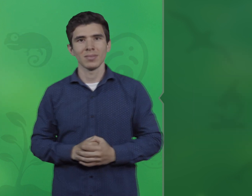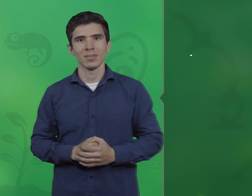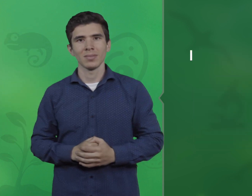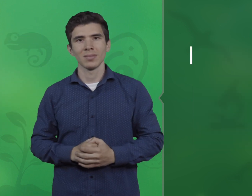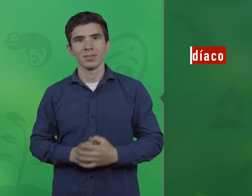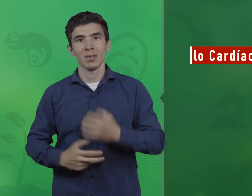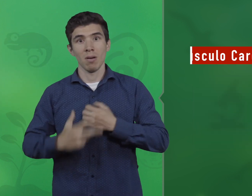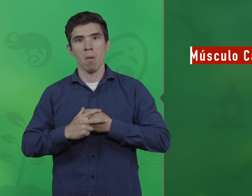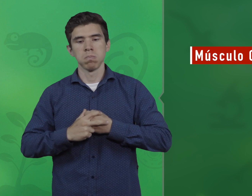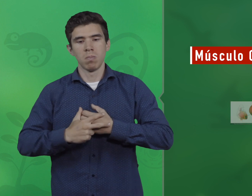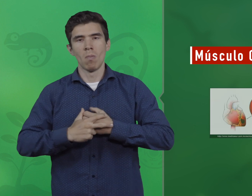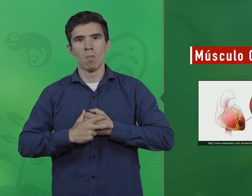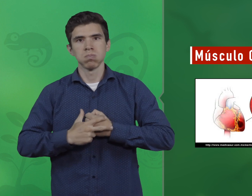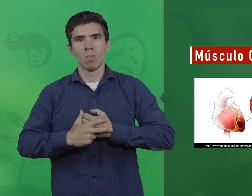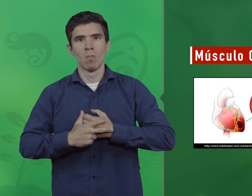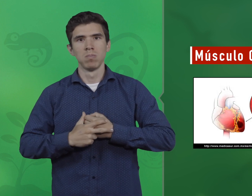Músculo cardíaco